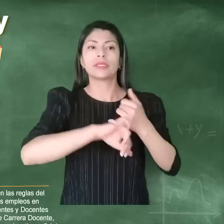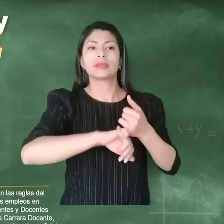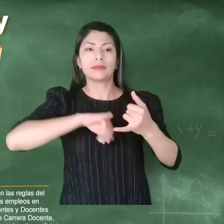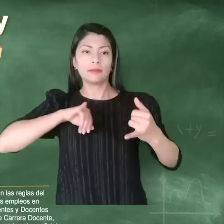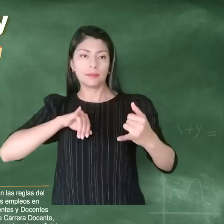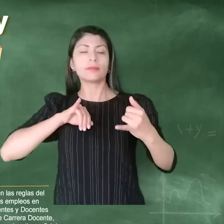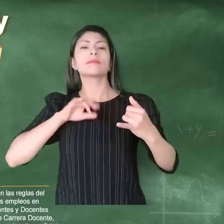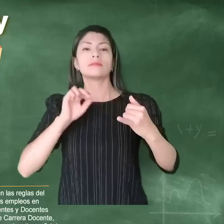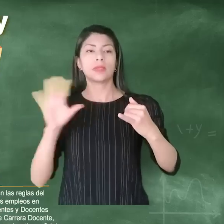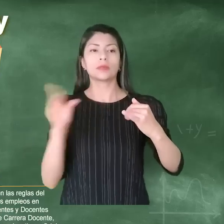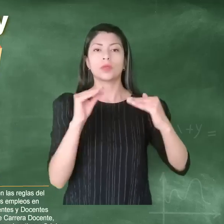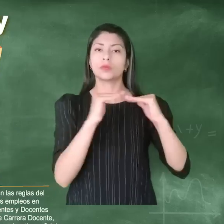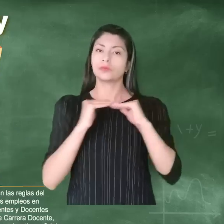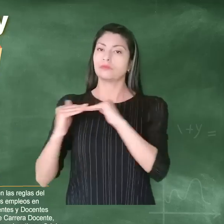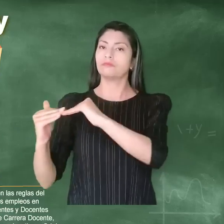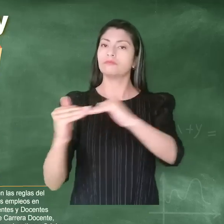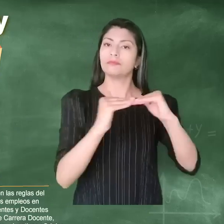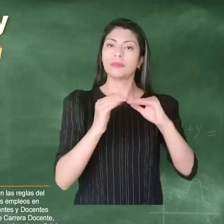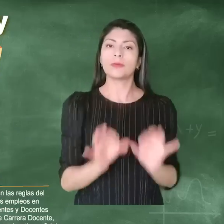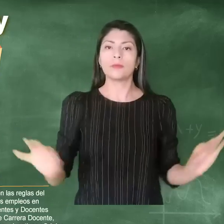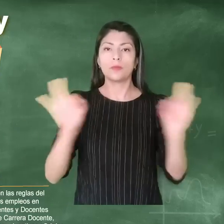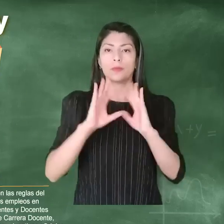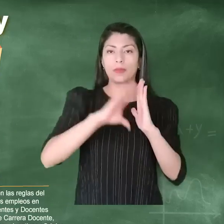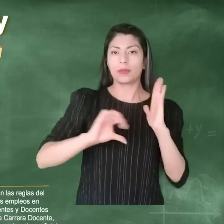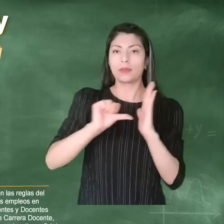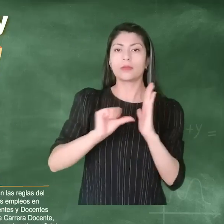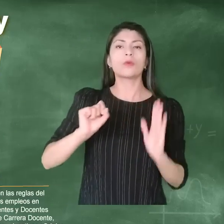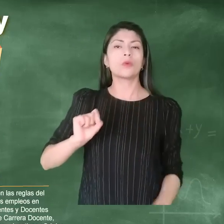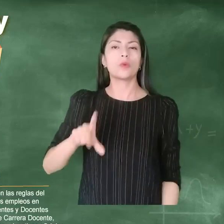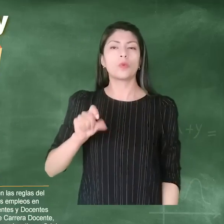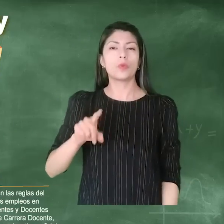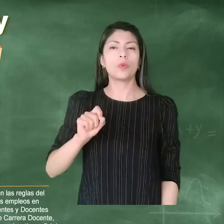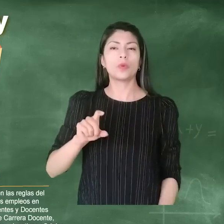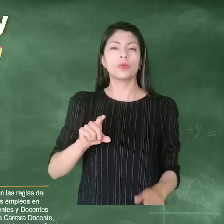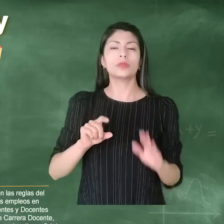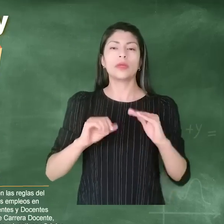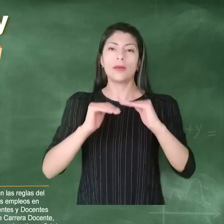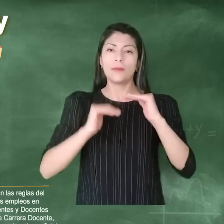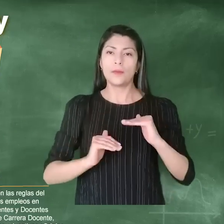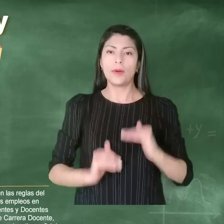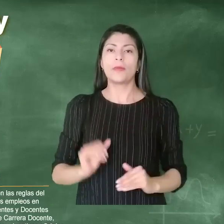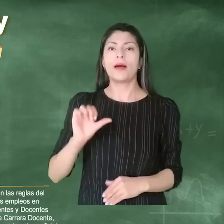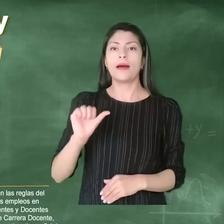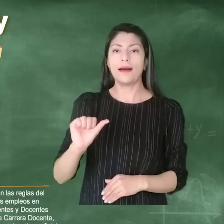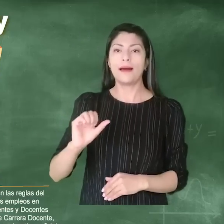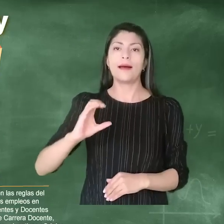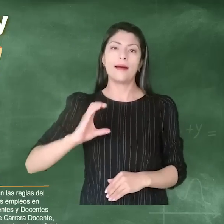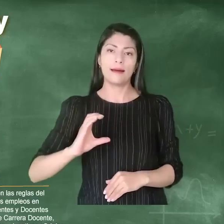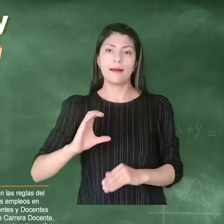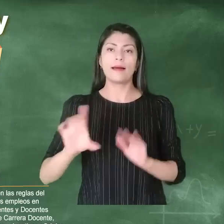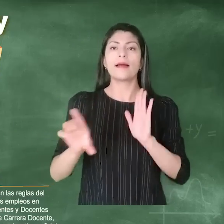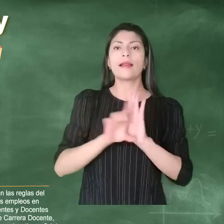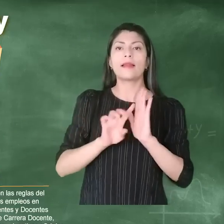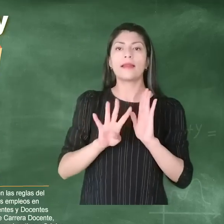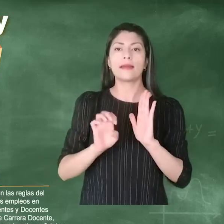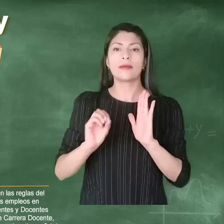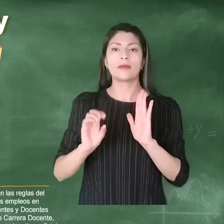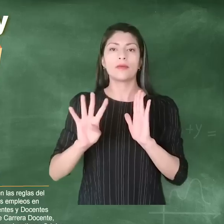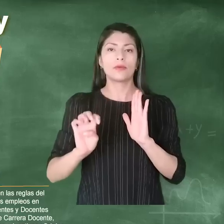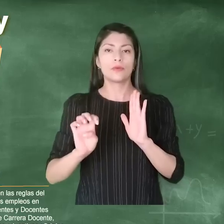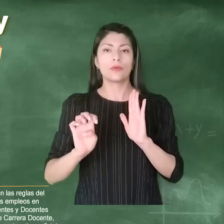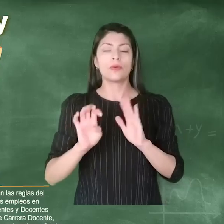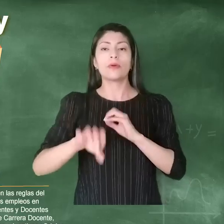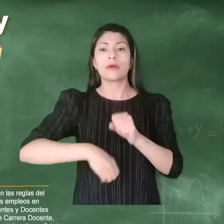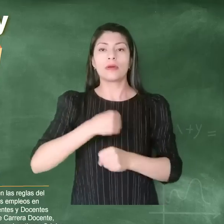objetividad, independencia e imparcialidad. De conformidad con el artículo 11, literales A y C, de la